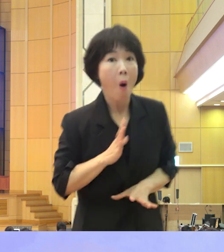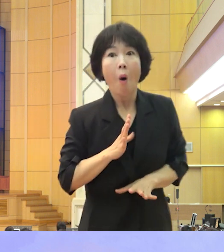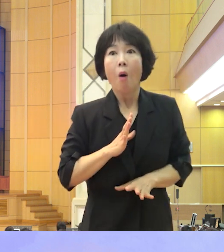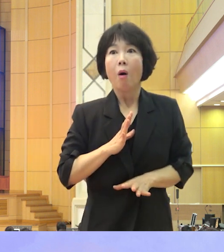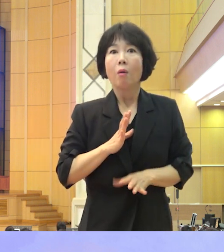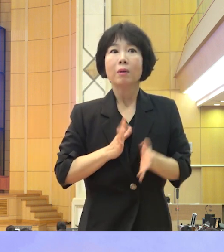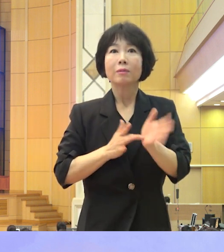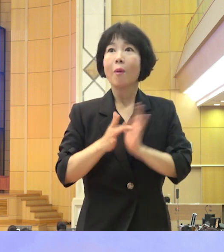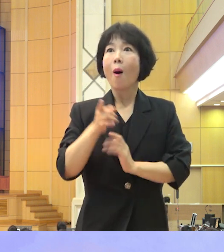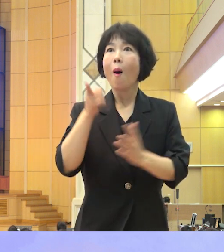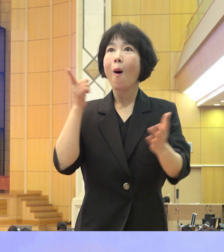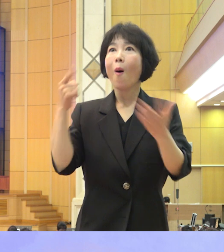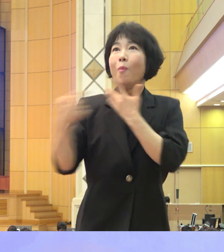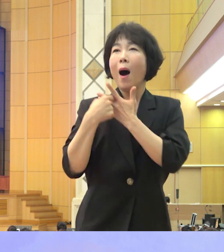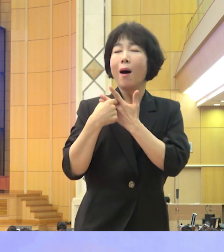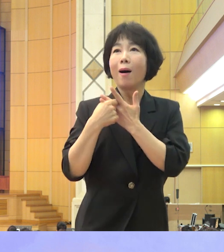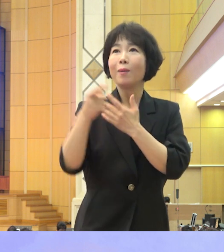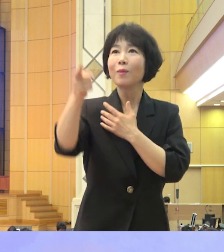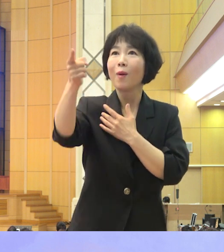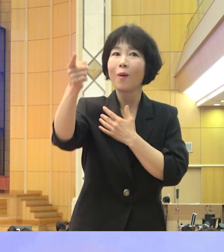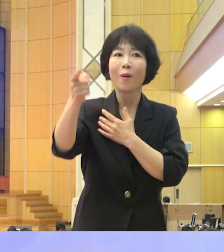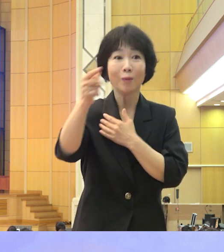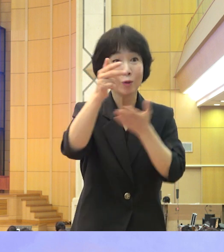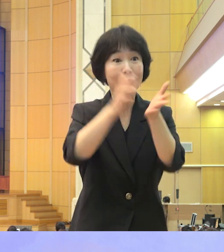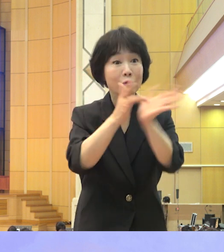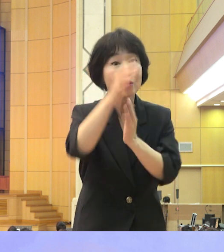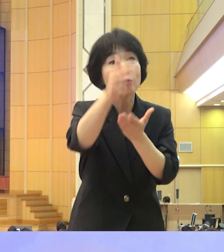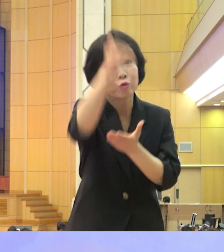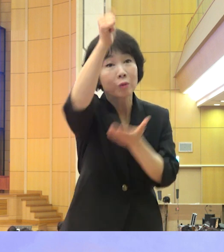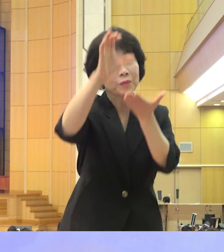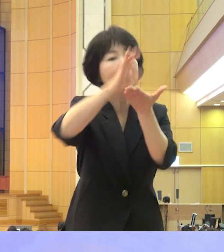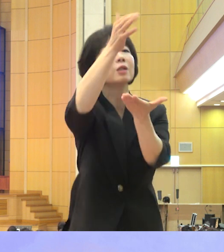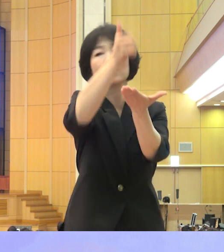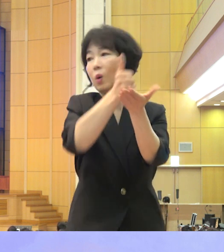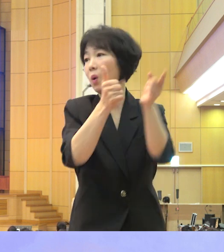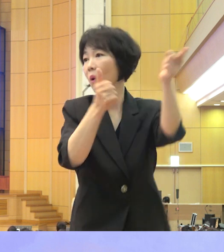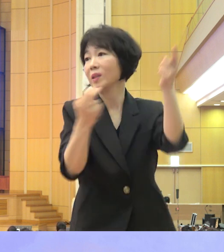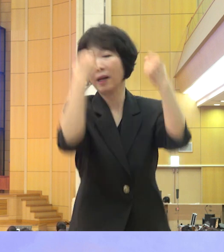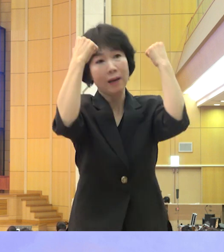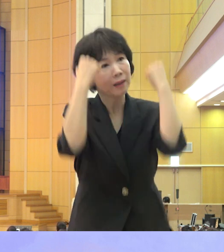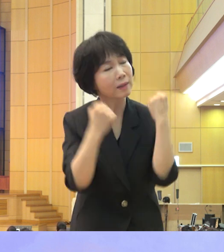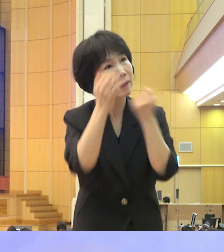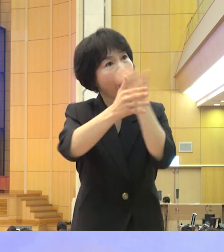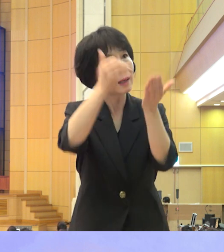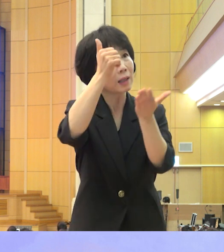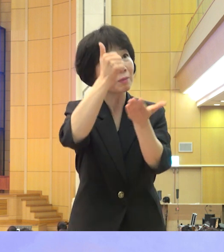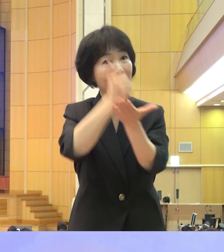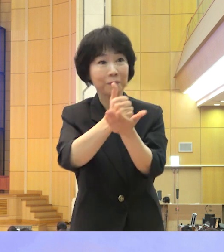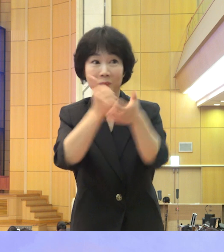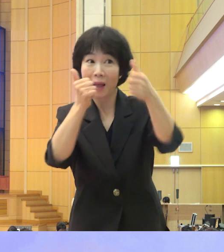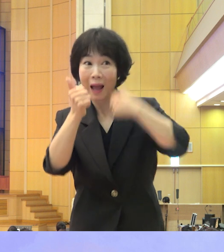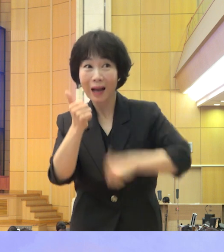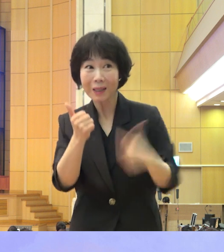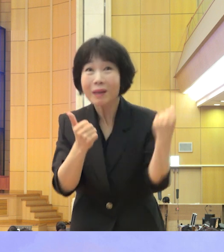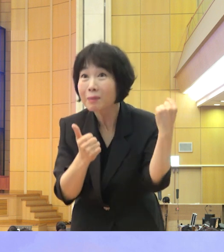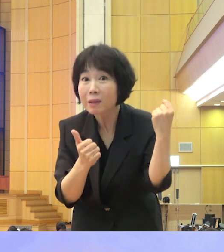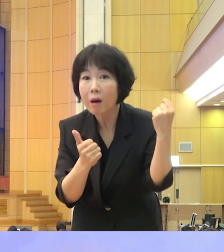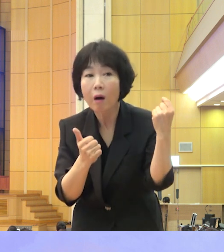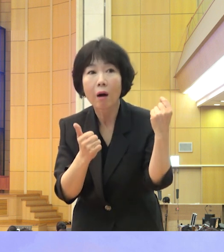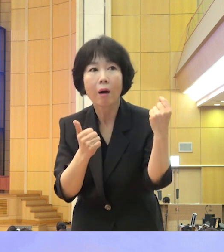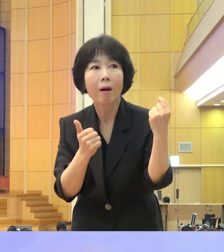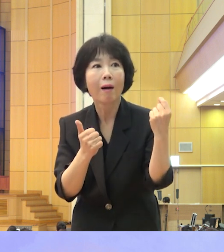예수님이 누구라고요? 주는 그리스도시요 살아계신 하나님의